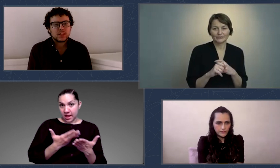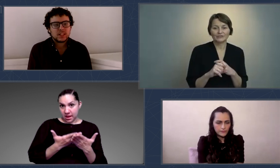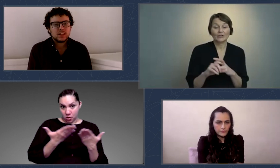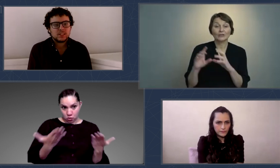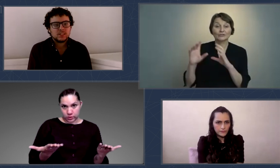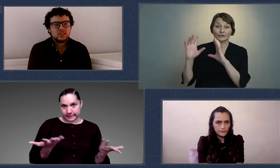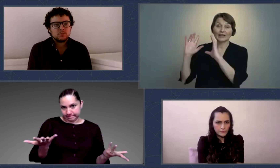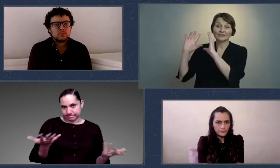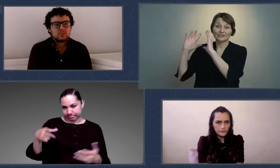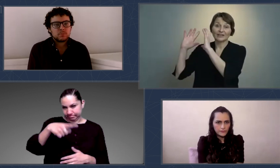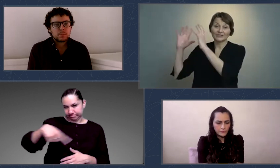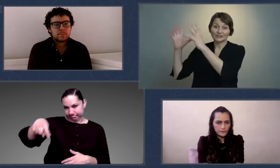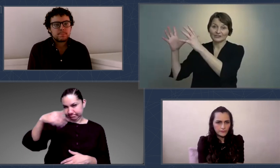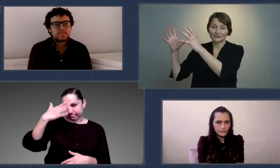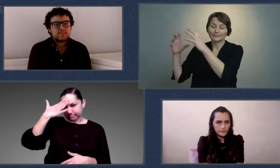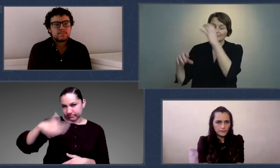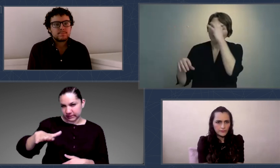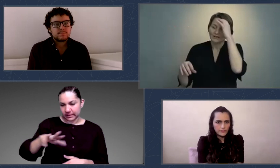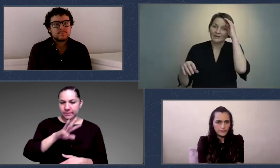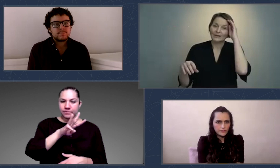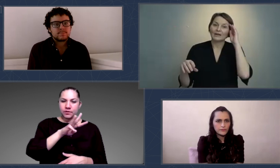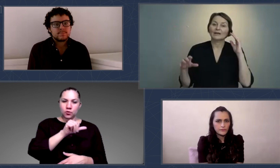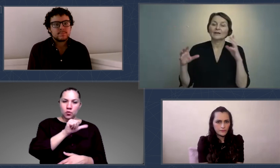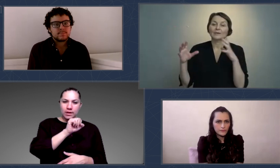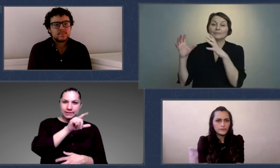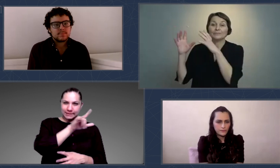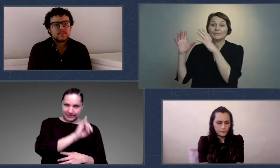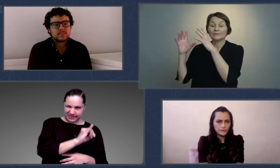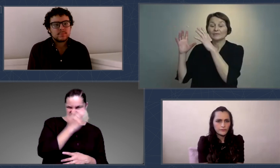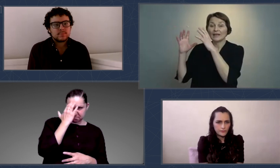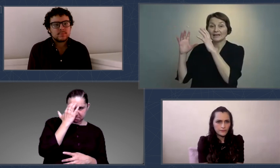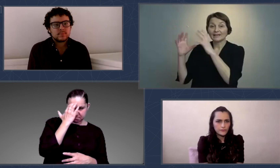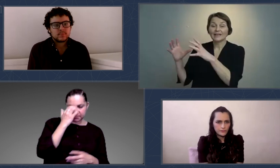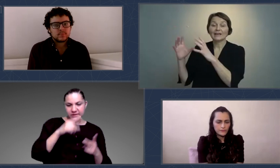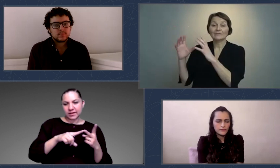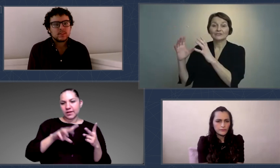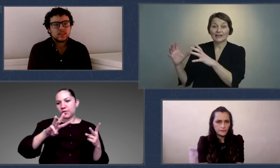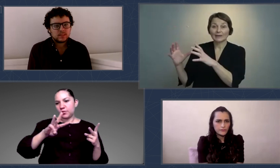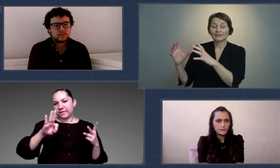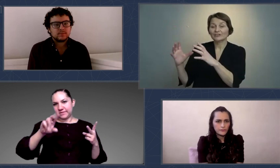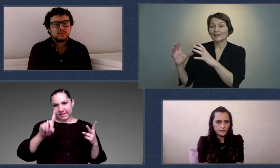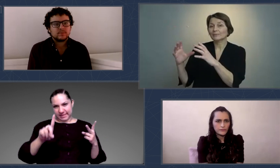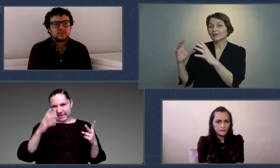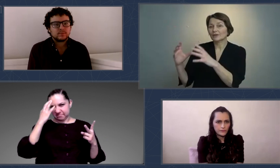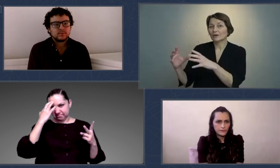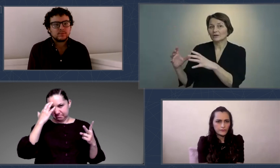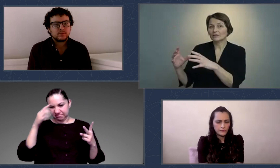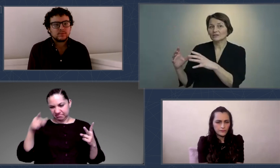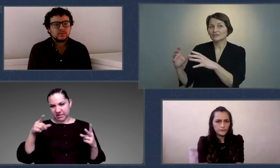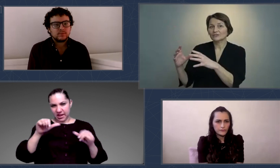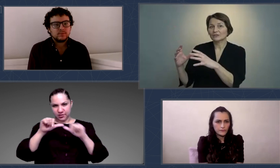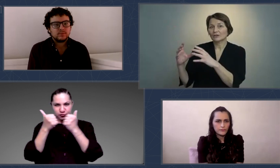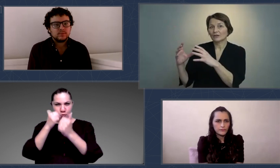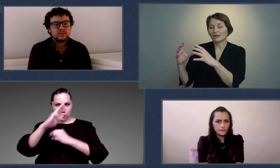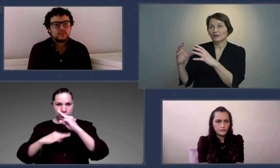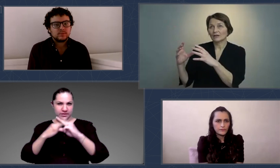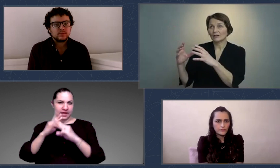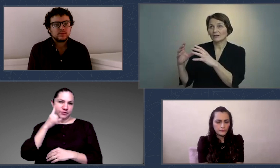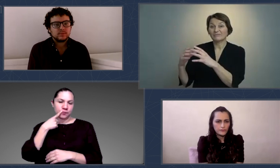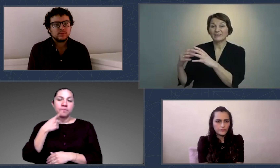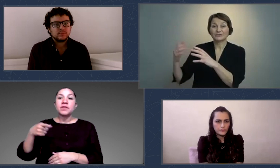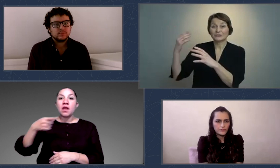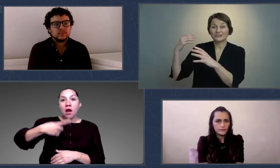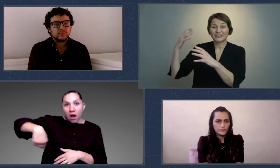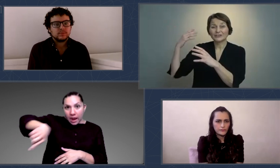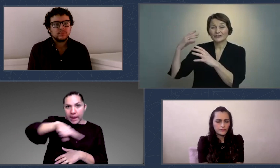No sé si conocen ustedes a la WASLI y a la Federación Mundial de los Sordos. Ellos tienen un sistema de acreditación para